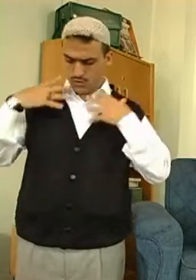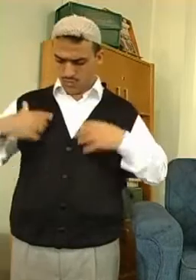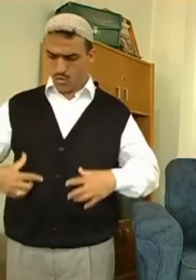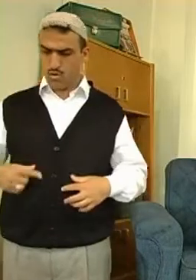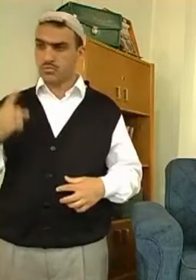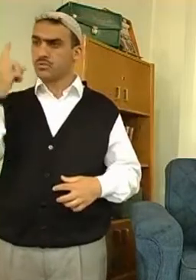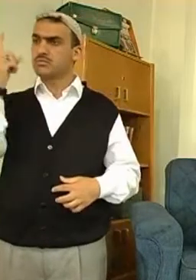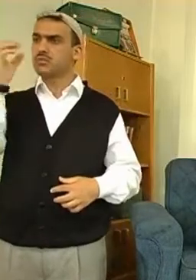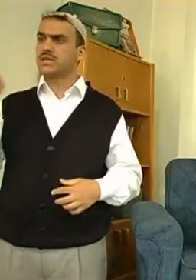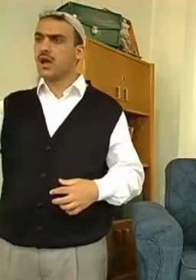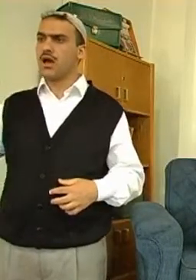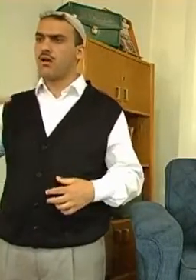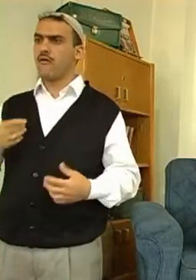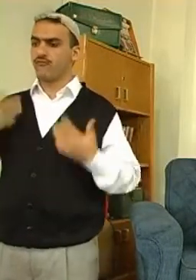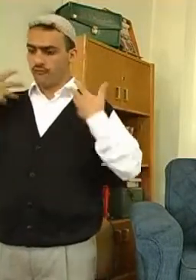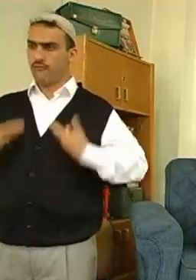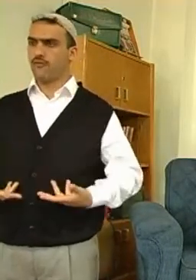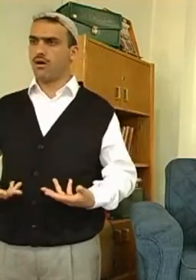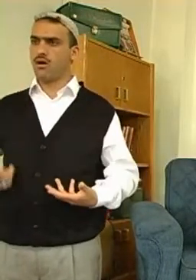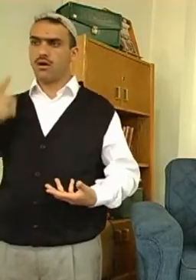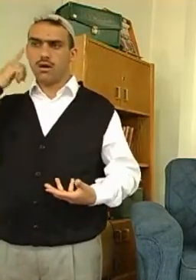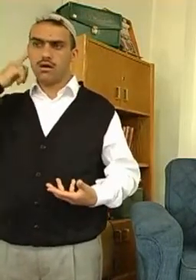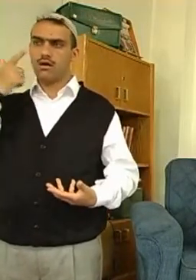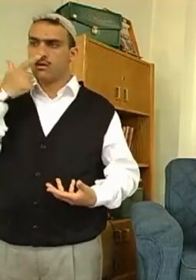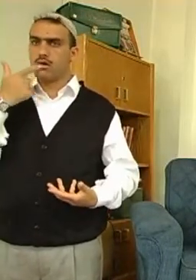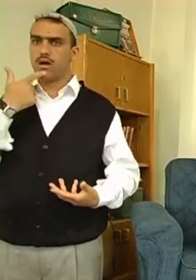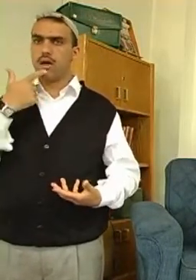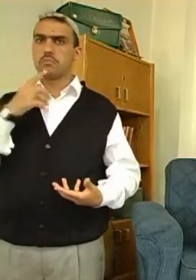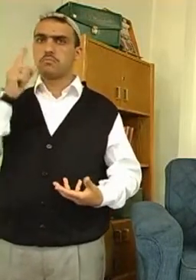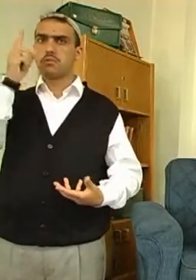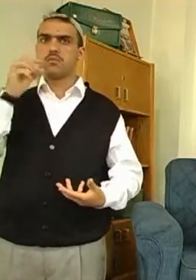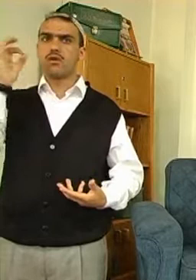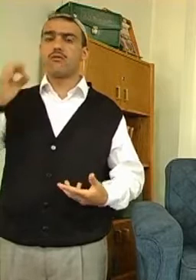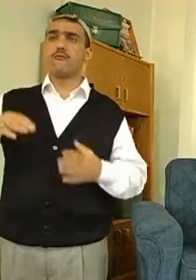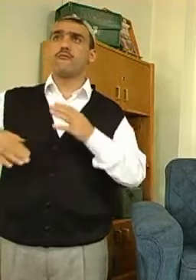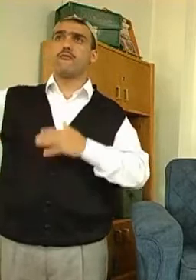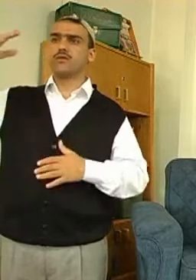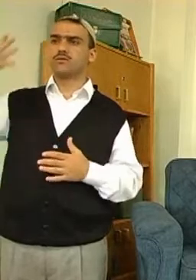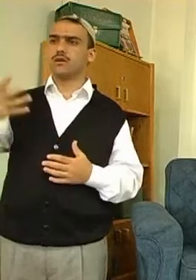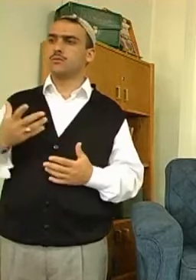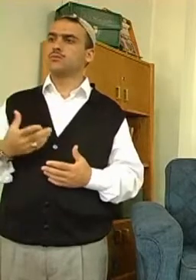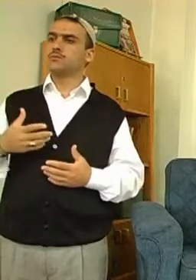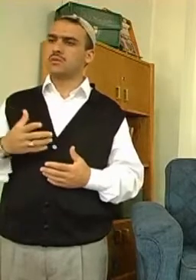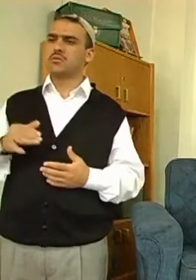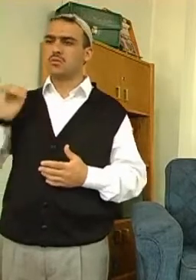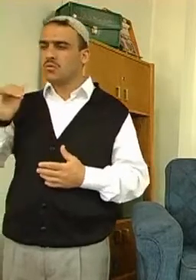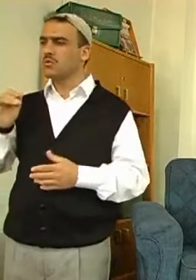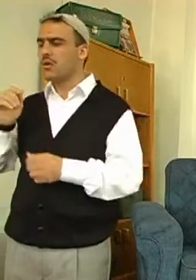safiline gidiyor. Aynı şeyleri müsbette kullandı mı da alayiliğine çıkıyor. Çünkü sermaye çok çünkü. Sermaye çok